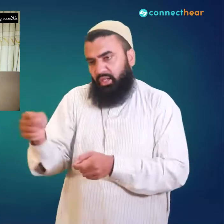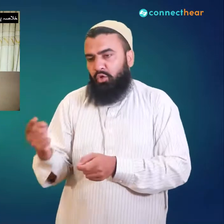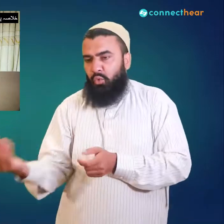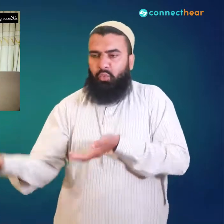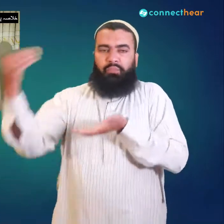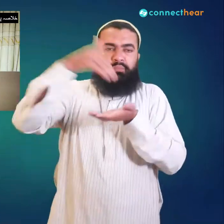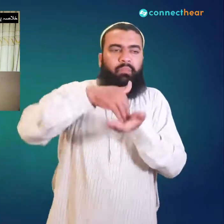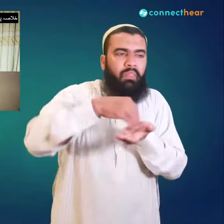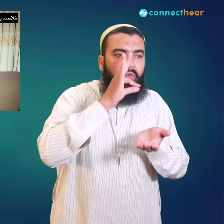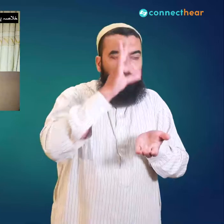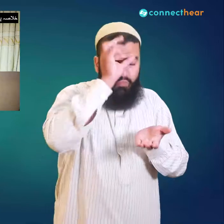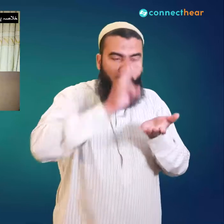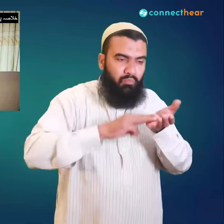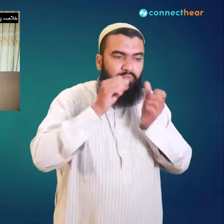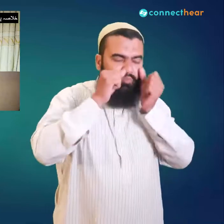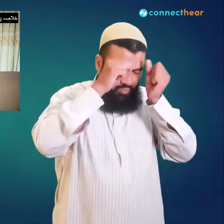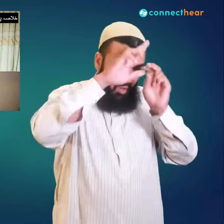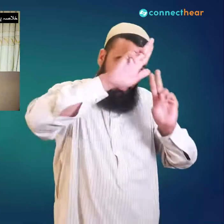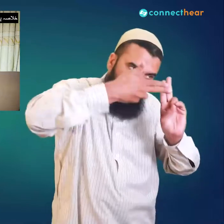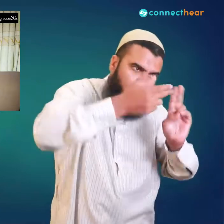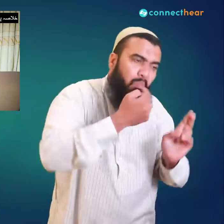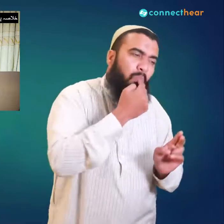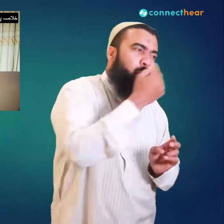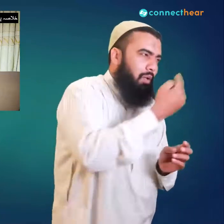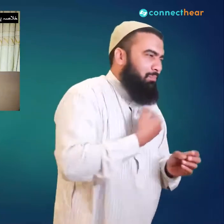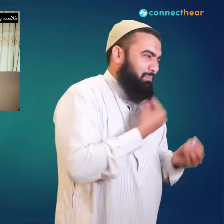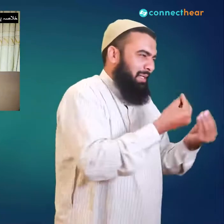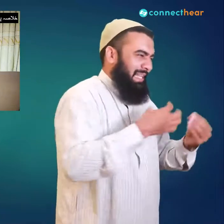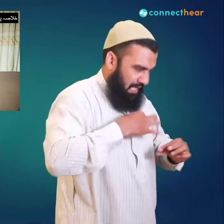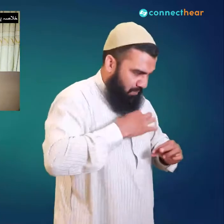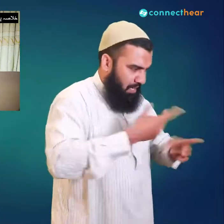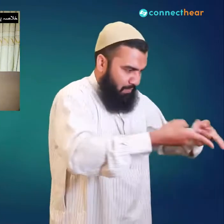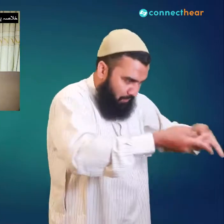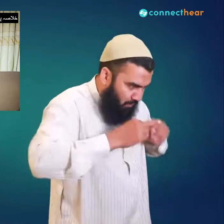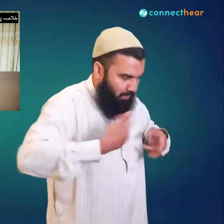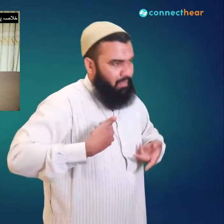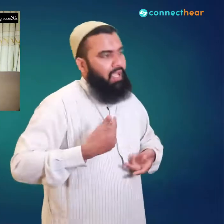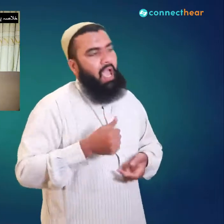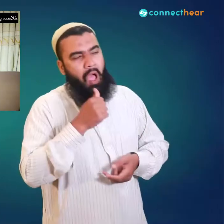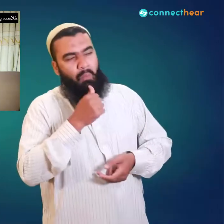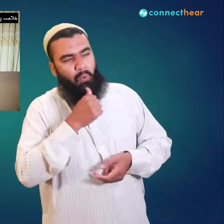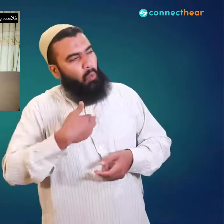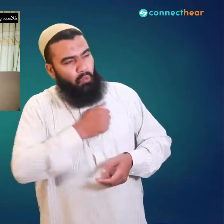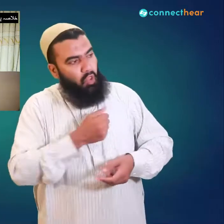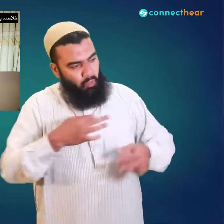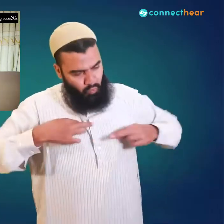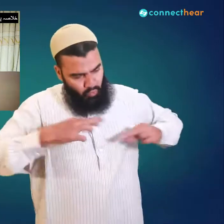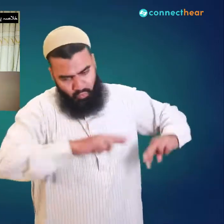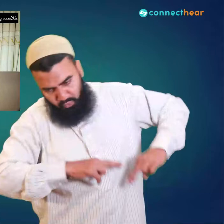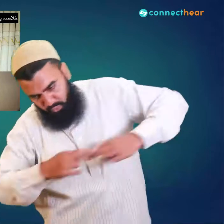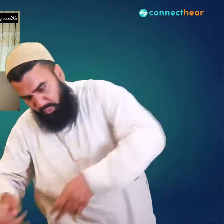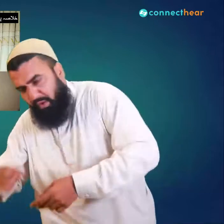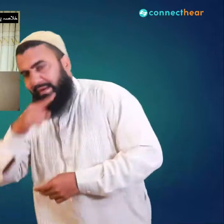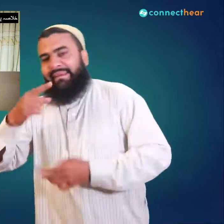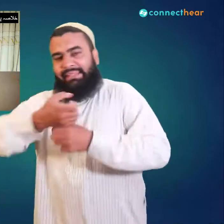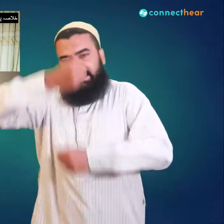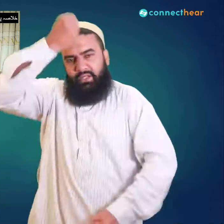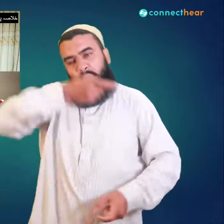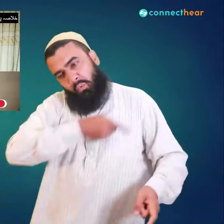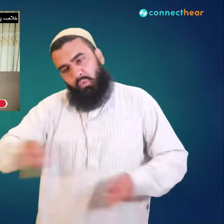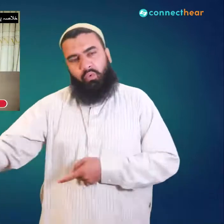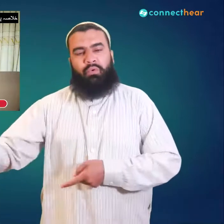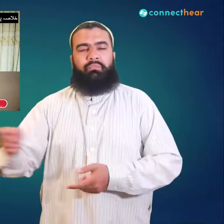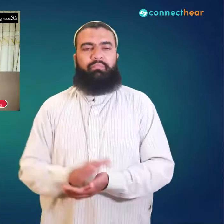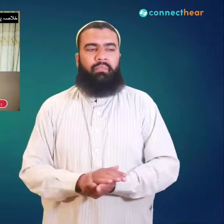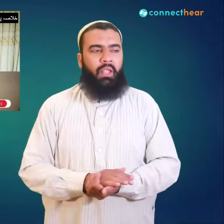دینا چاہتا ہوں۔ آپ صلی اللہ علیہ وسلم نے اپنا کرتا مبارک اسے دے دیا۔ اس کے بعد اس نے کہا کہ آپ